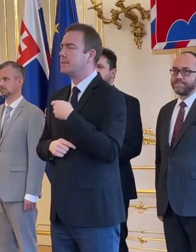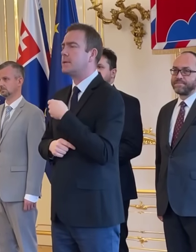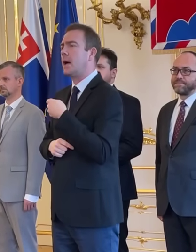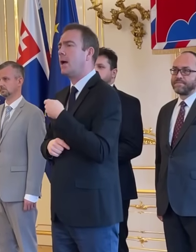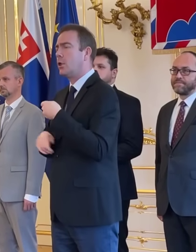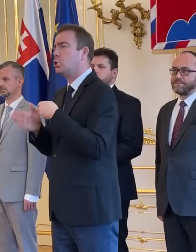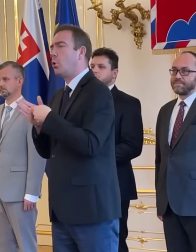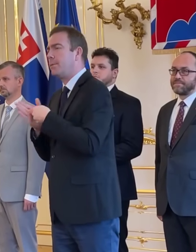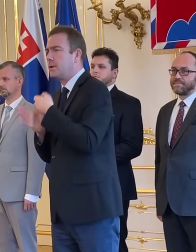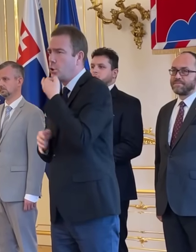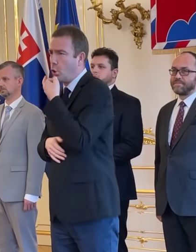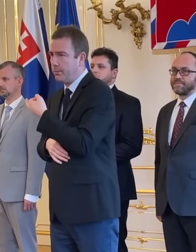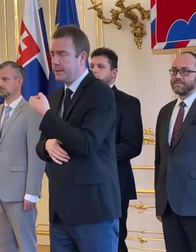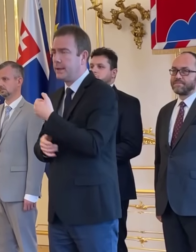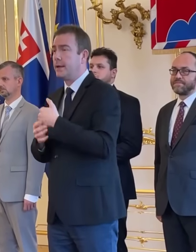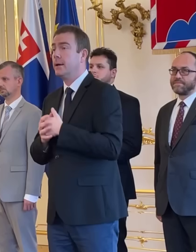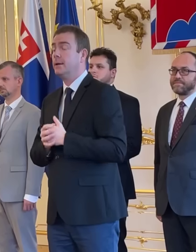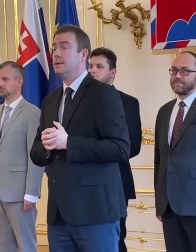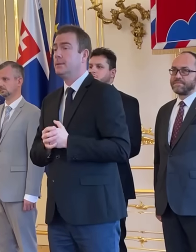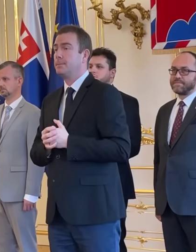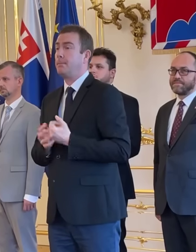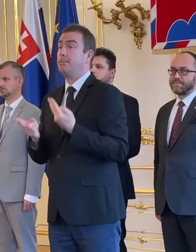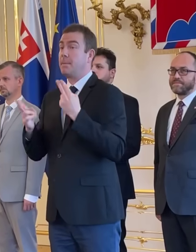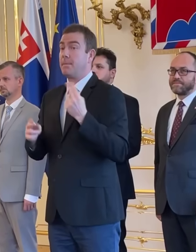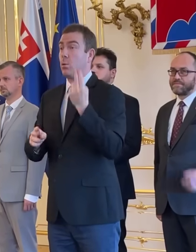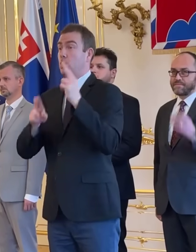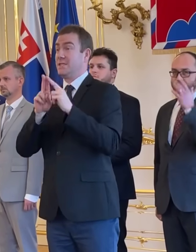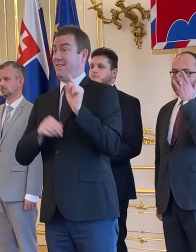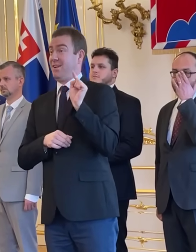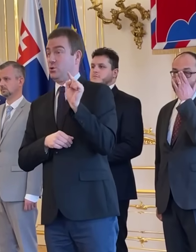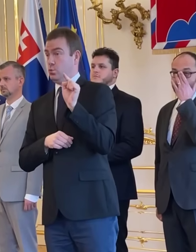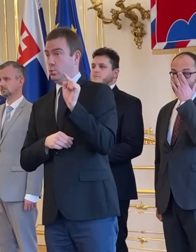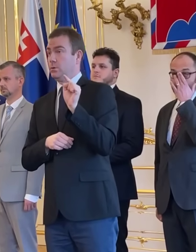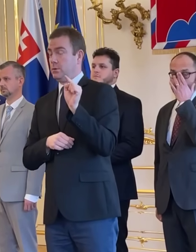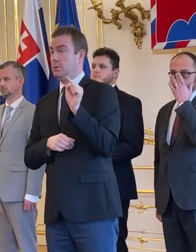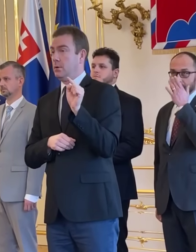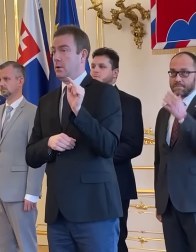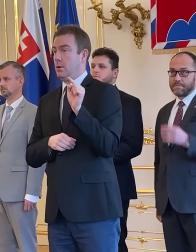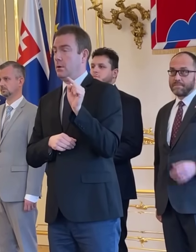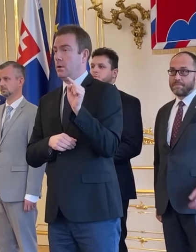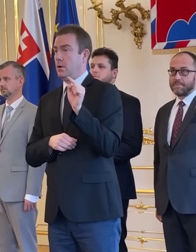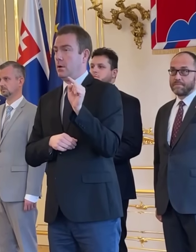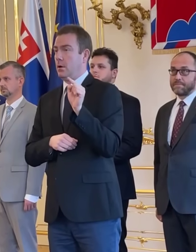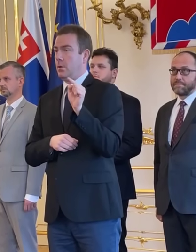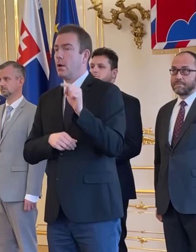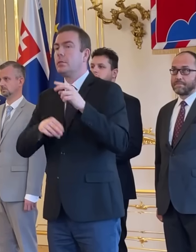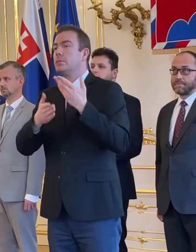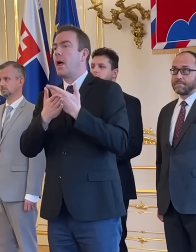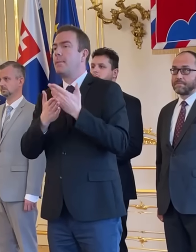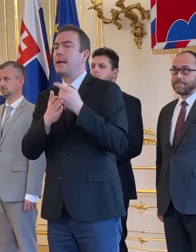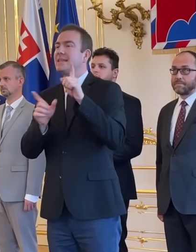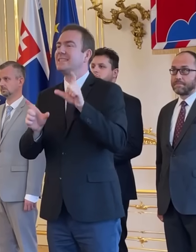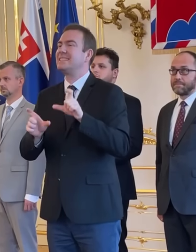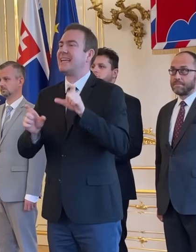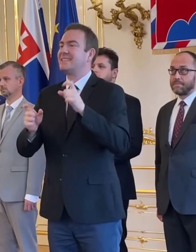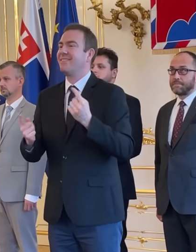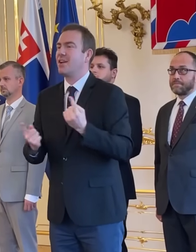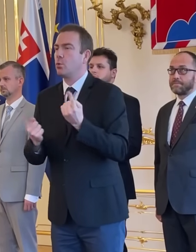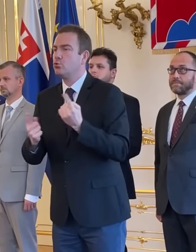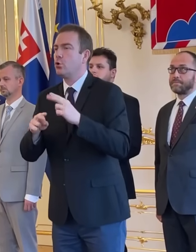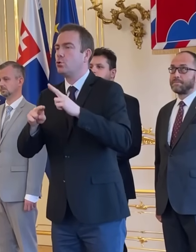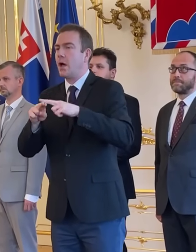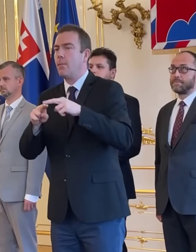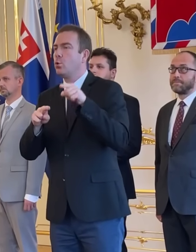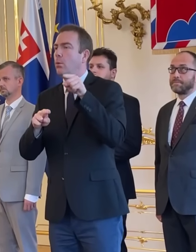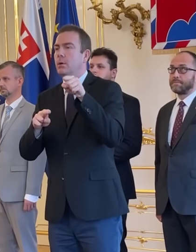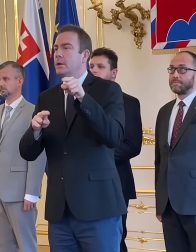veci, čo v prípade, že aj sa ústavný súd rozhodne, že pozastavujú účinnosť, ale následne opäť to nestihne ešte byť zverejnené v